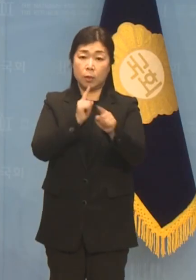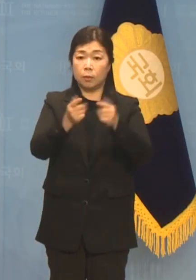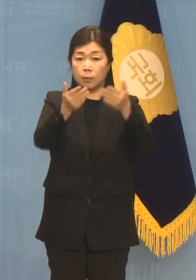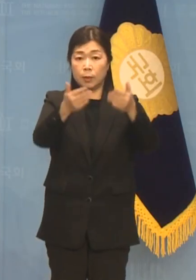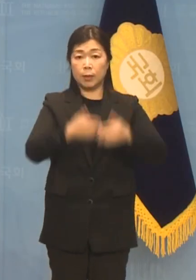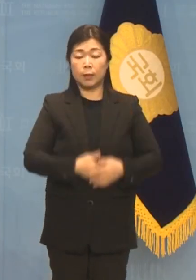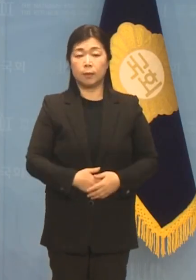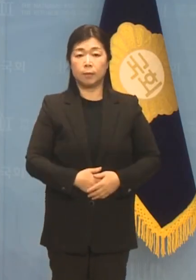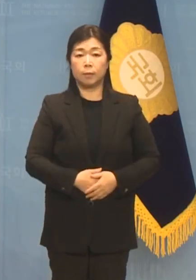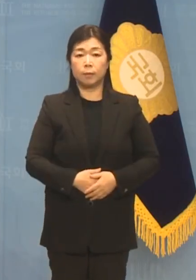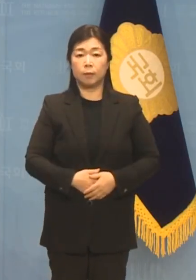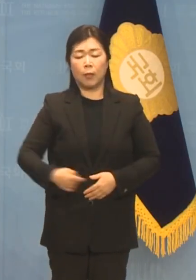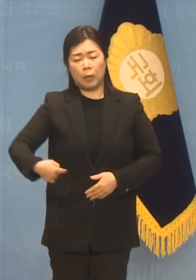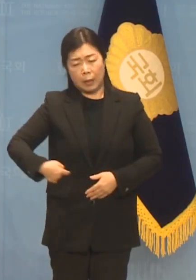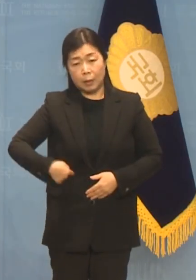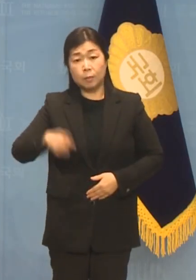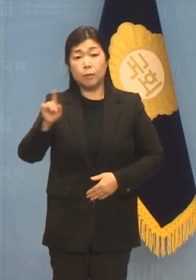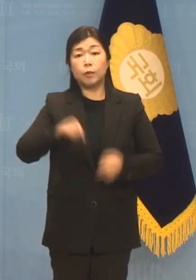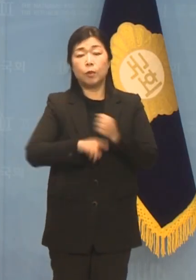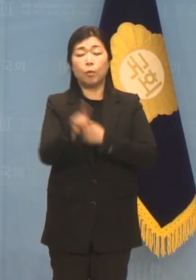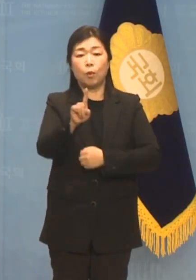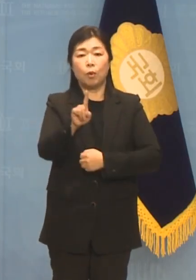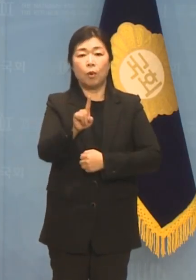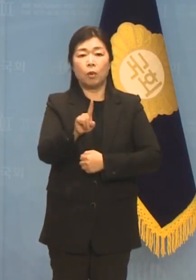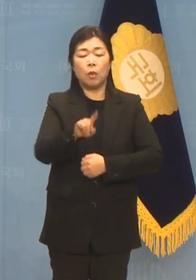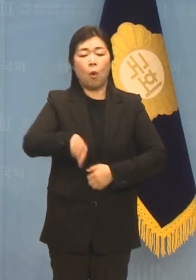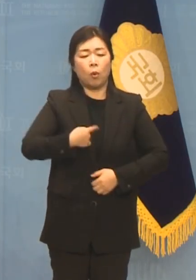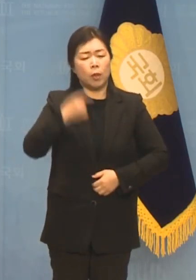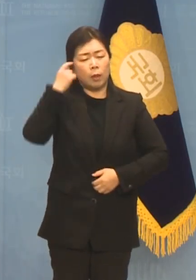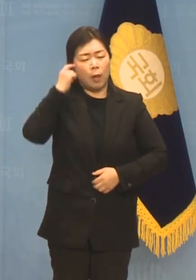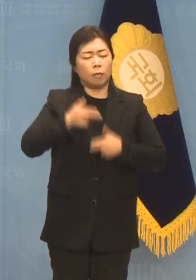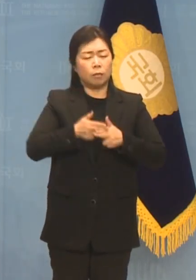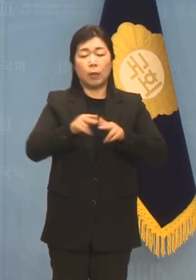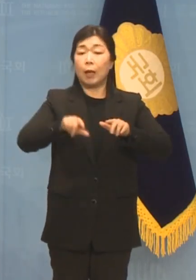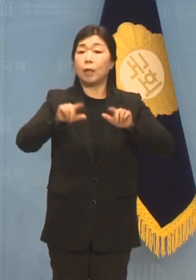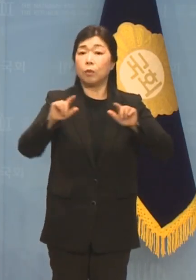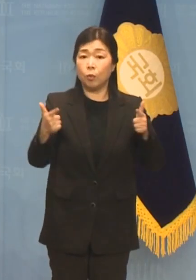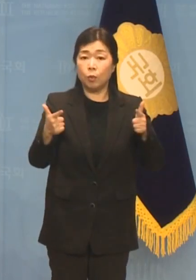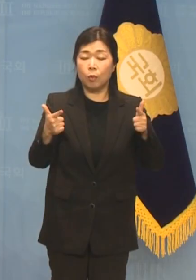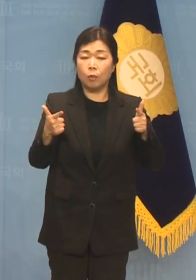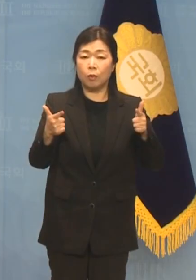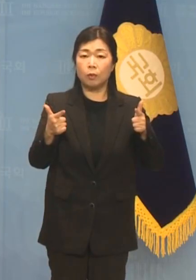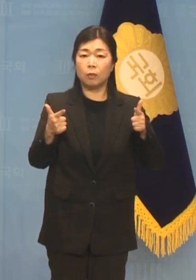부탁드립니다. 양심이란 주관적 편향적 양심이 아니라